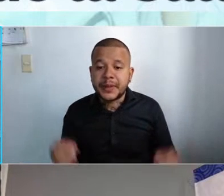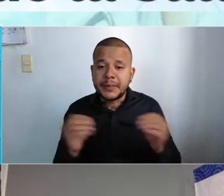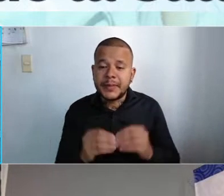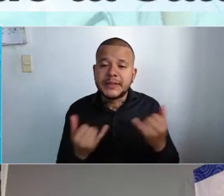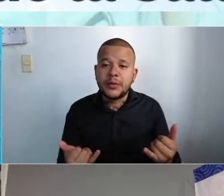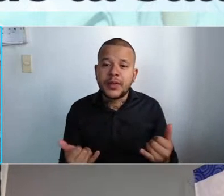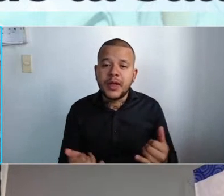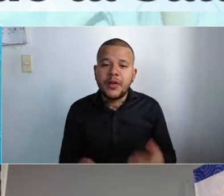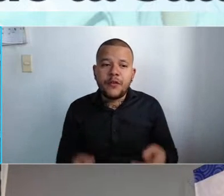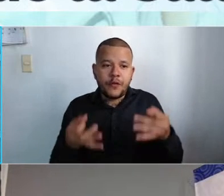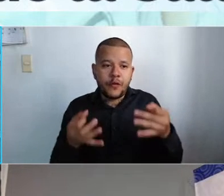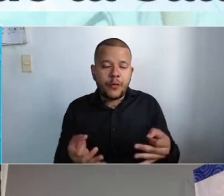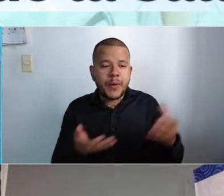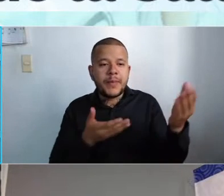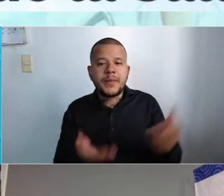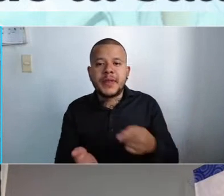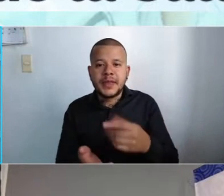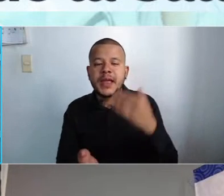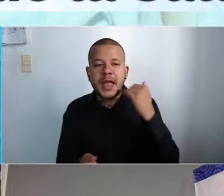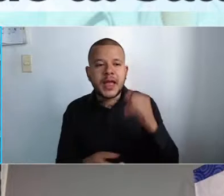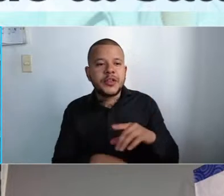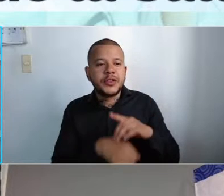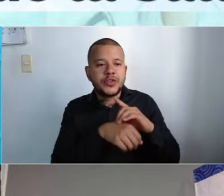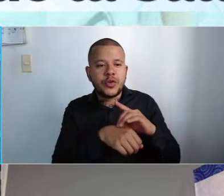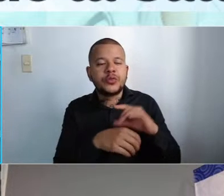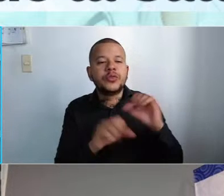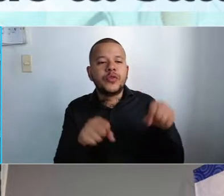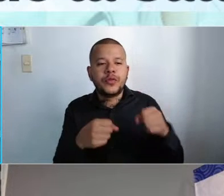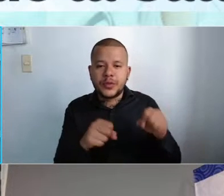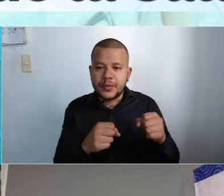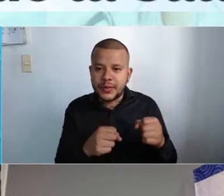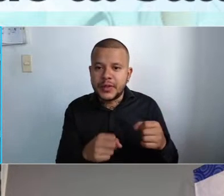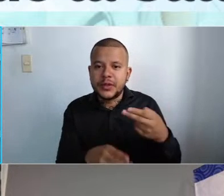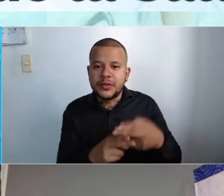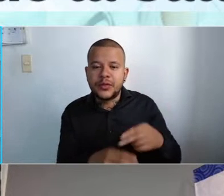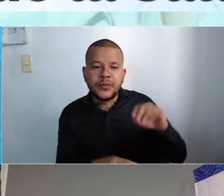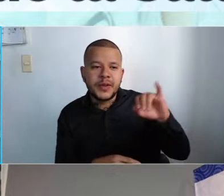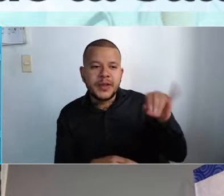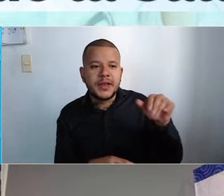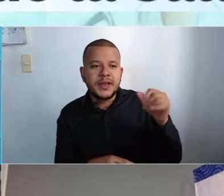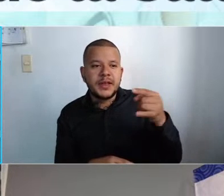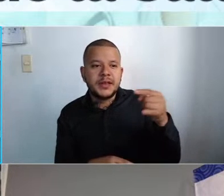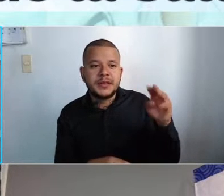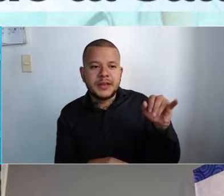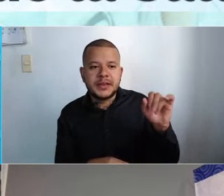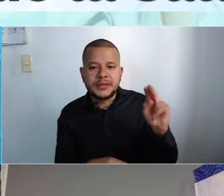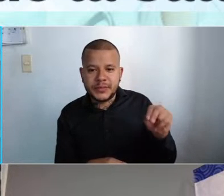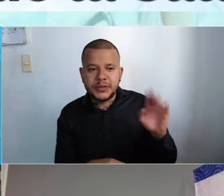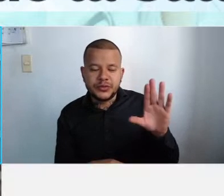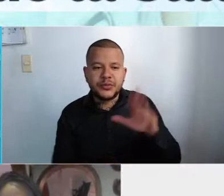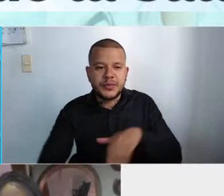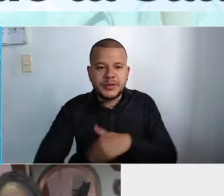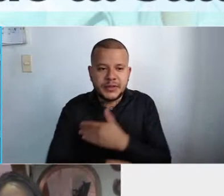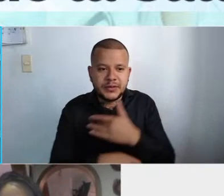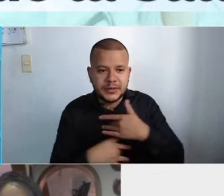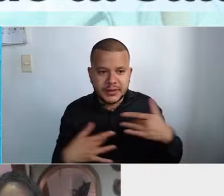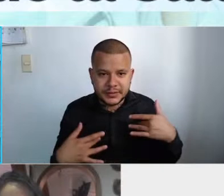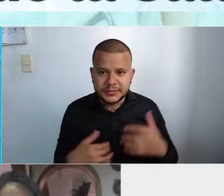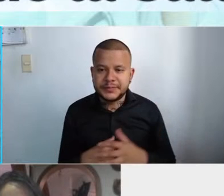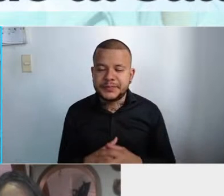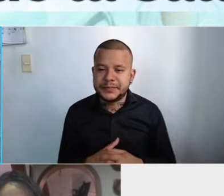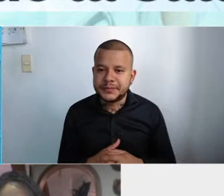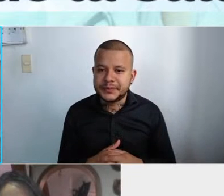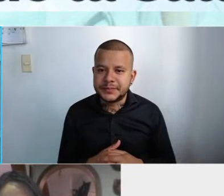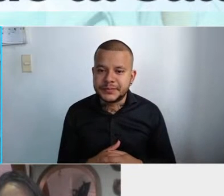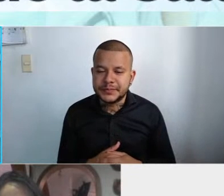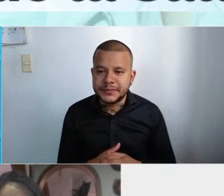formal a nuestra querida fisioterapeuta Yasmín Lara Díaz. Yasmín, en ese momento, para quienes